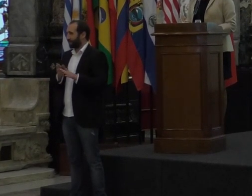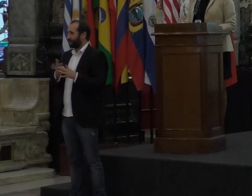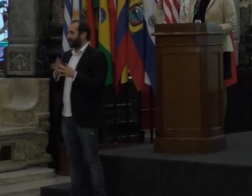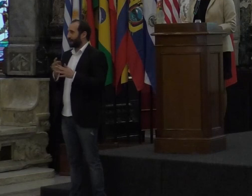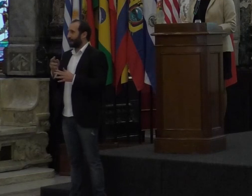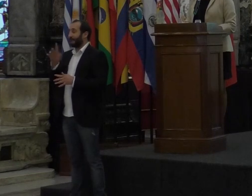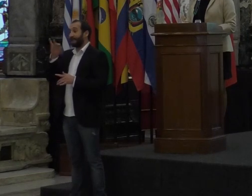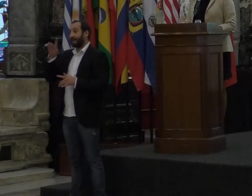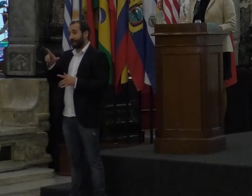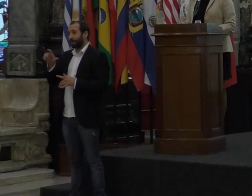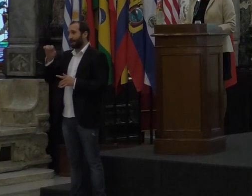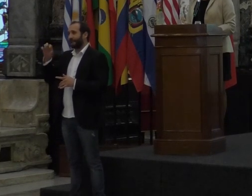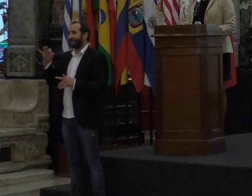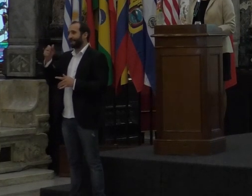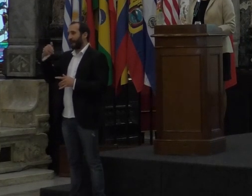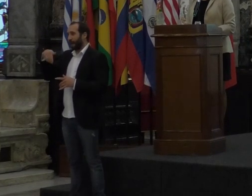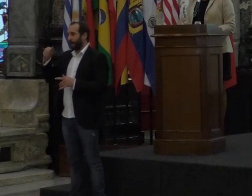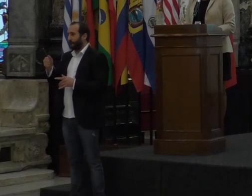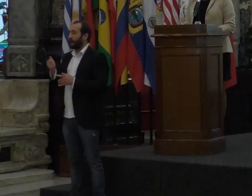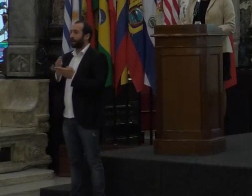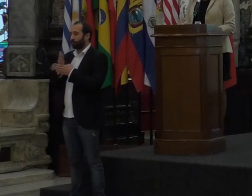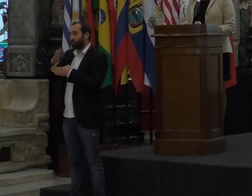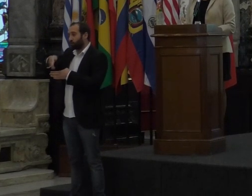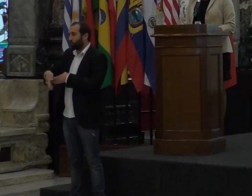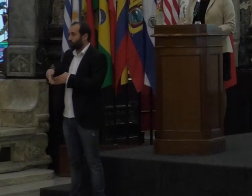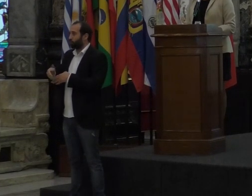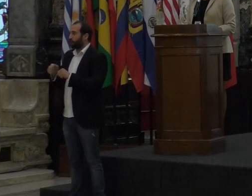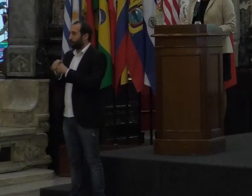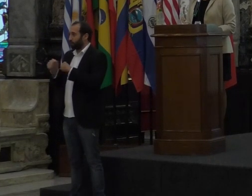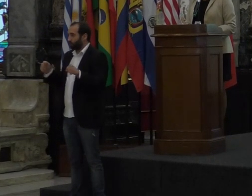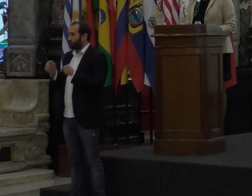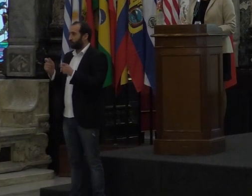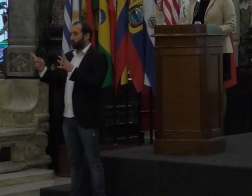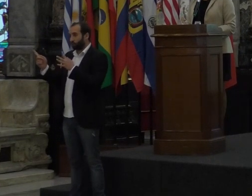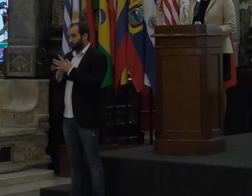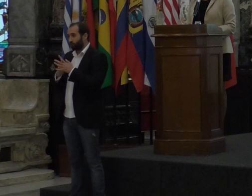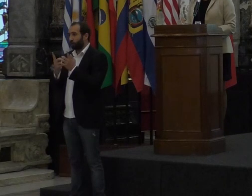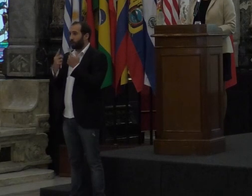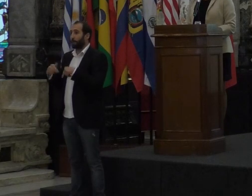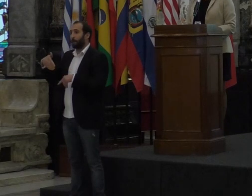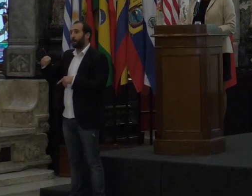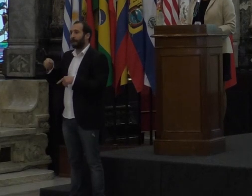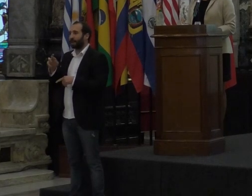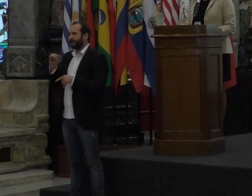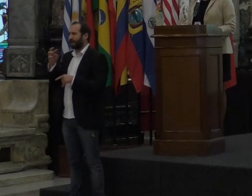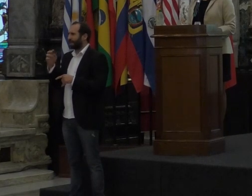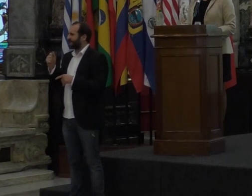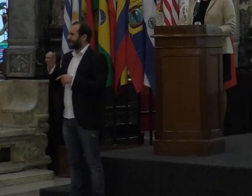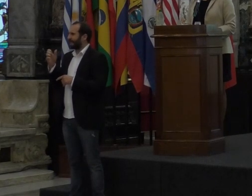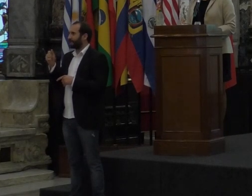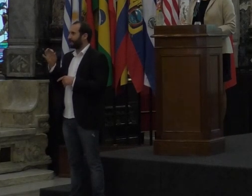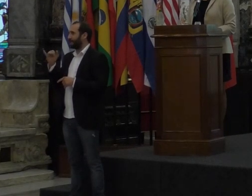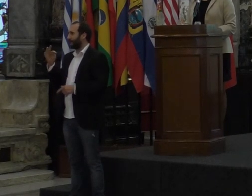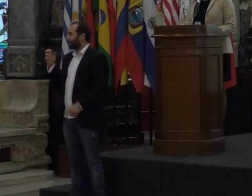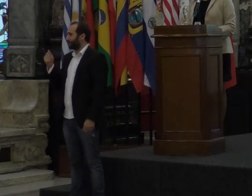de Accesibilidad para la Inclusión, Accesibilidad e Inclusión, Marlene Sica, de ACE, Miguel Fernández